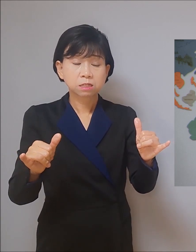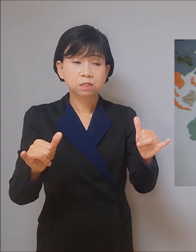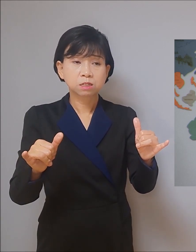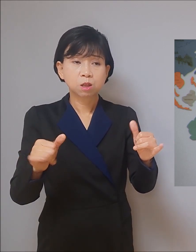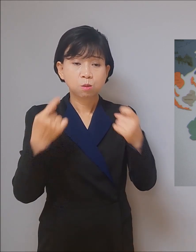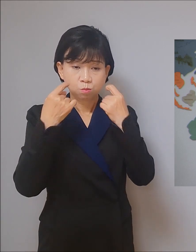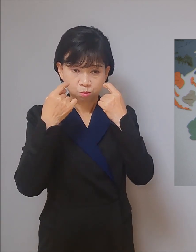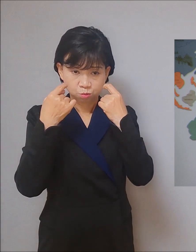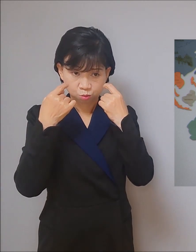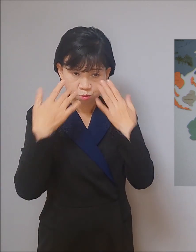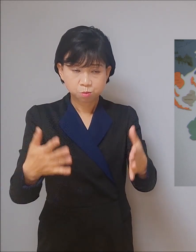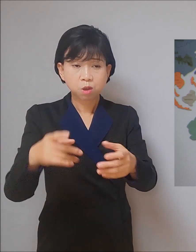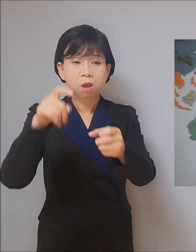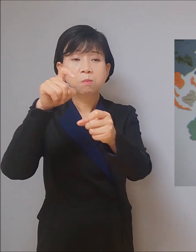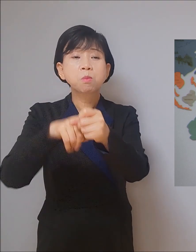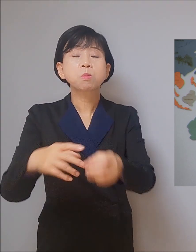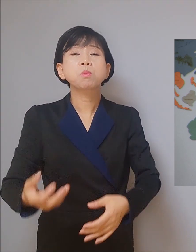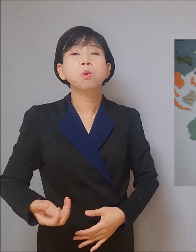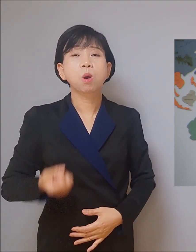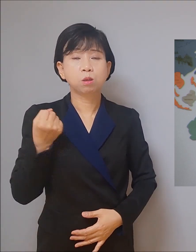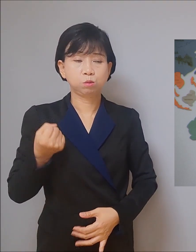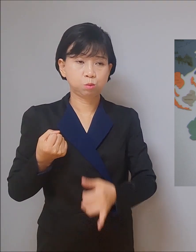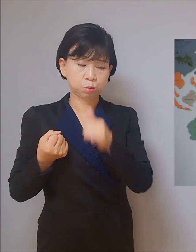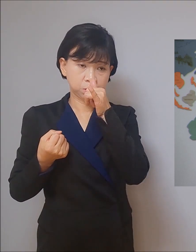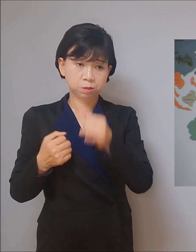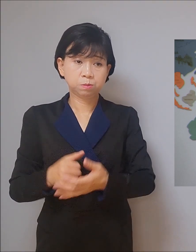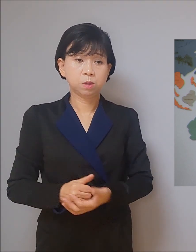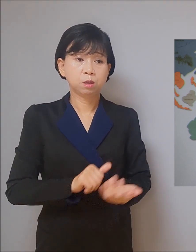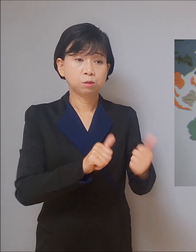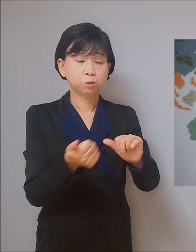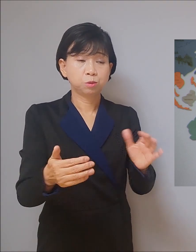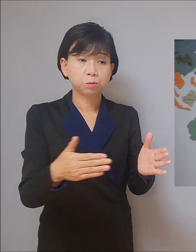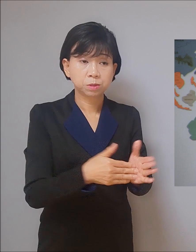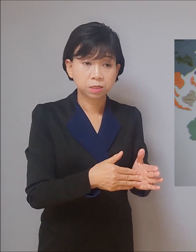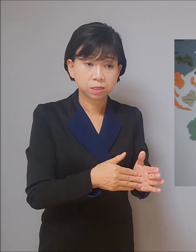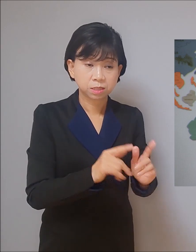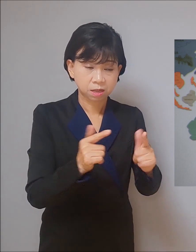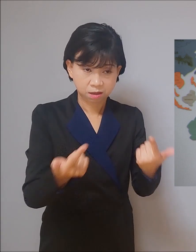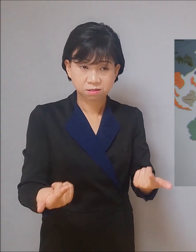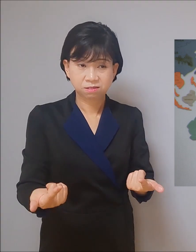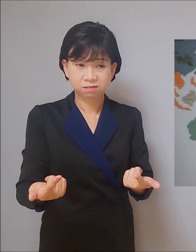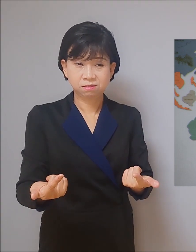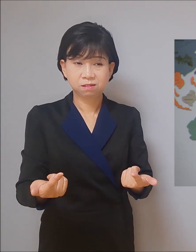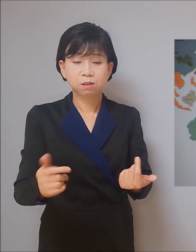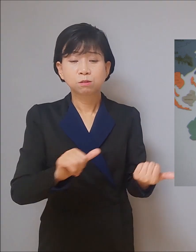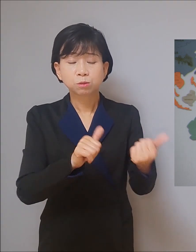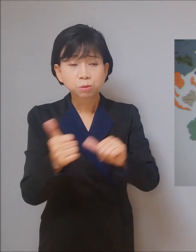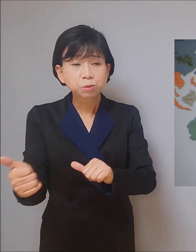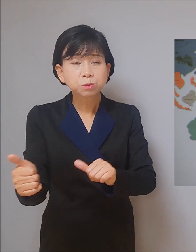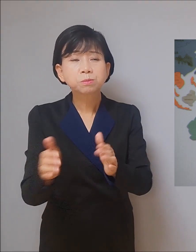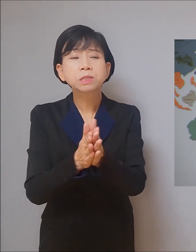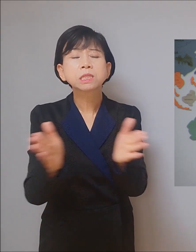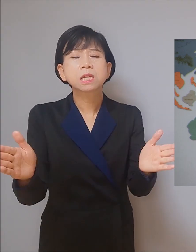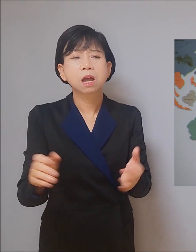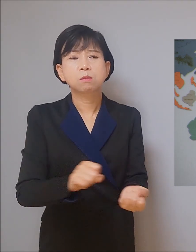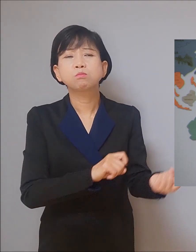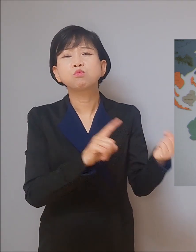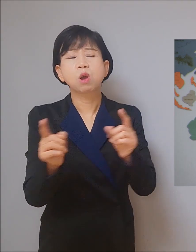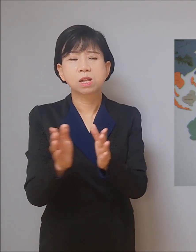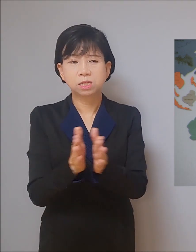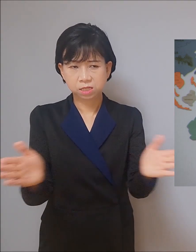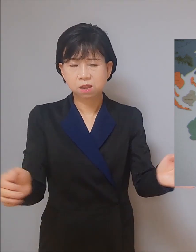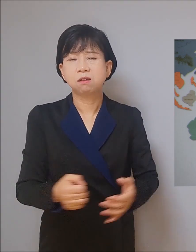합니다. 죽음이 끝일까요? 아니죠. 죽음이 시작입니다.